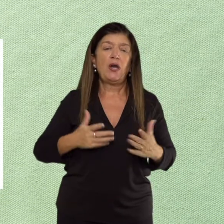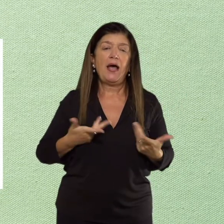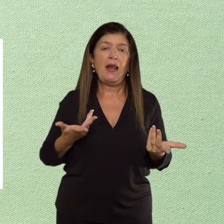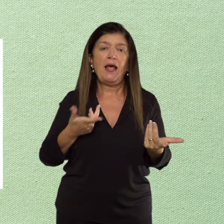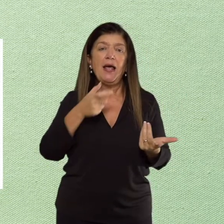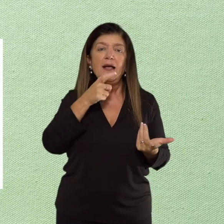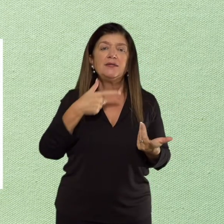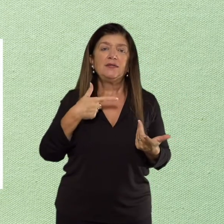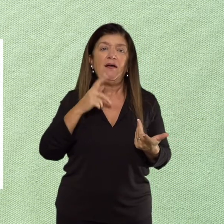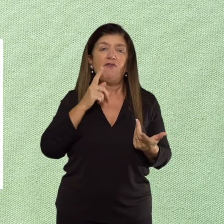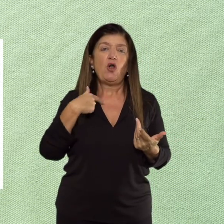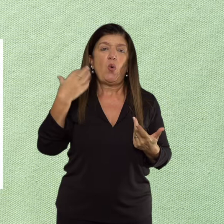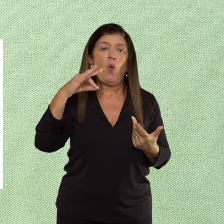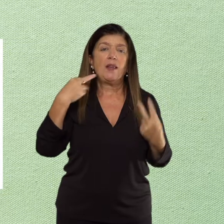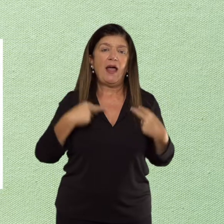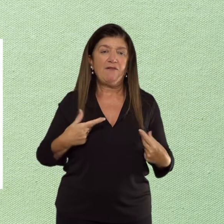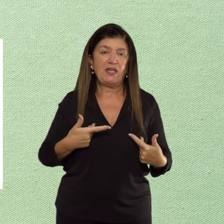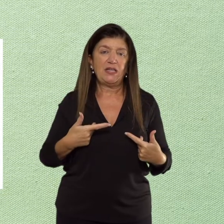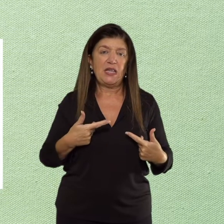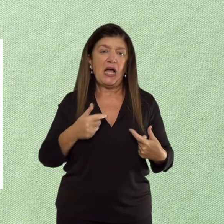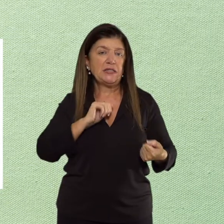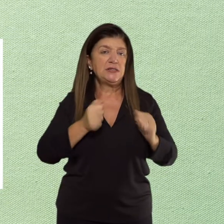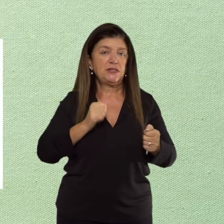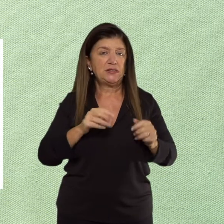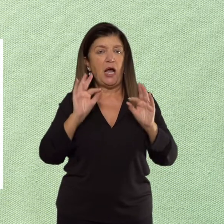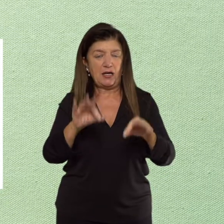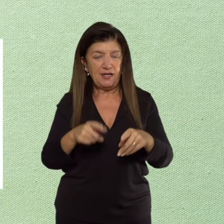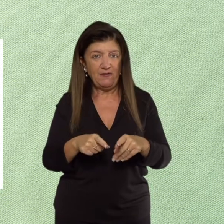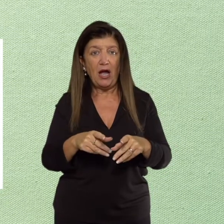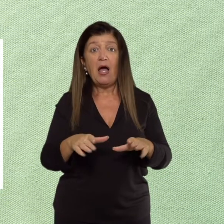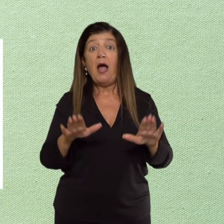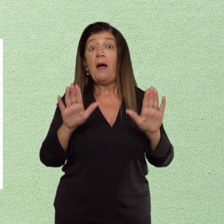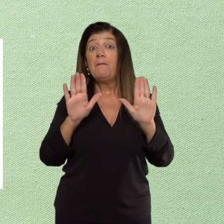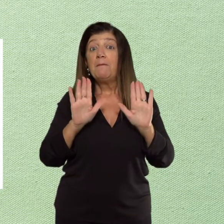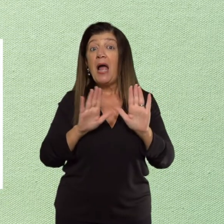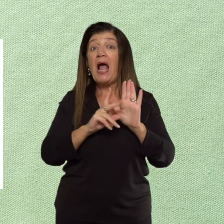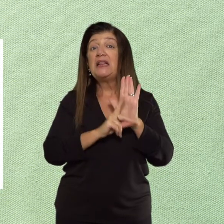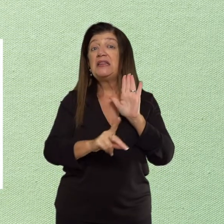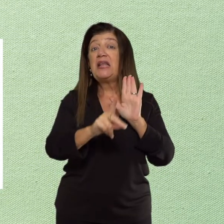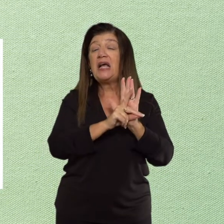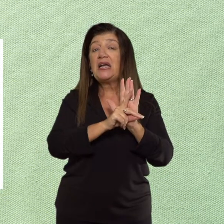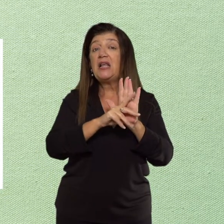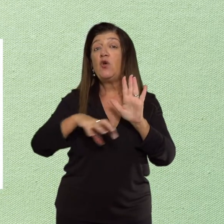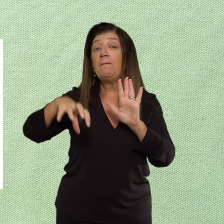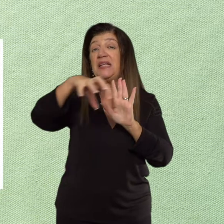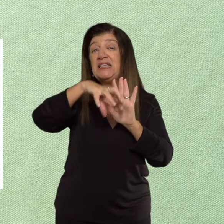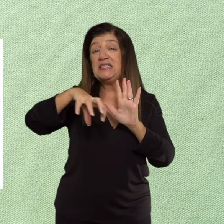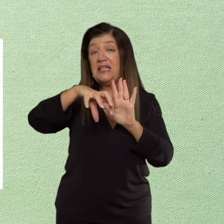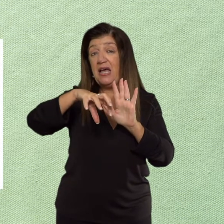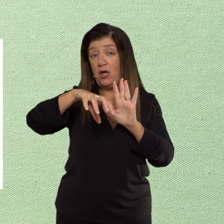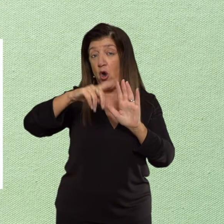una qualità della vita. E successivamente, dopo il decreto ministeriale, è uscito il DPR